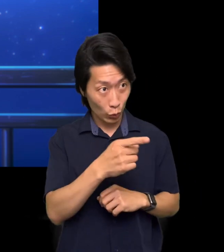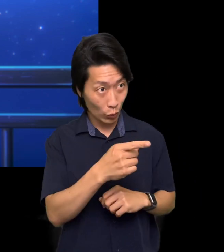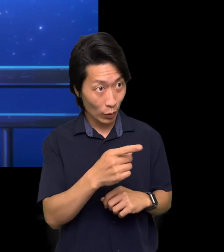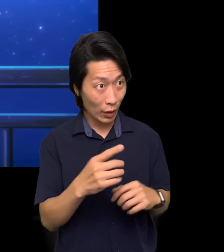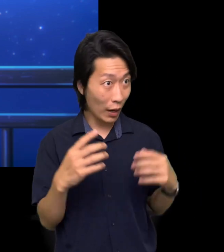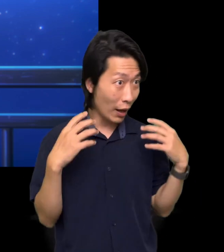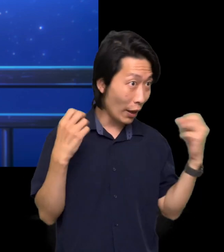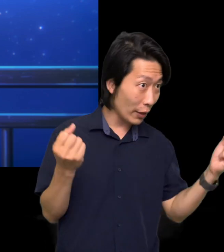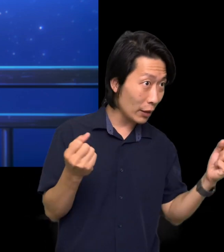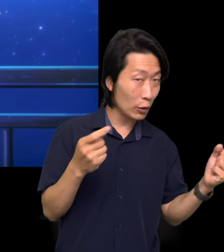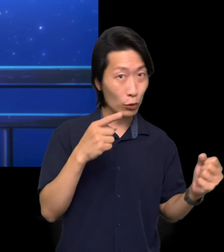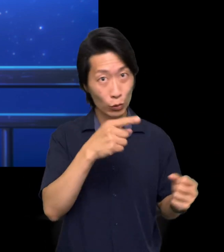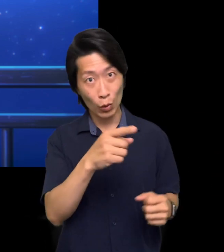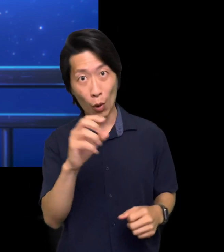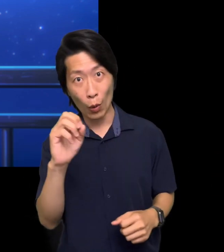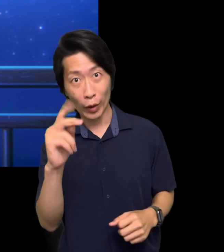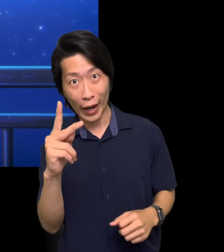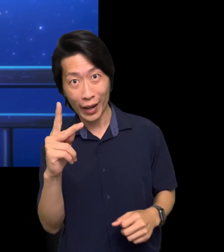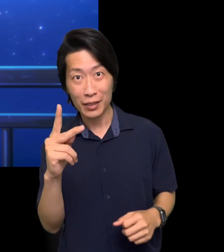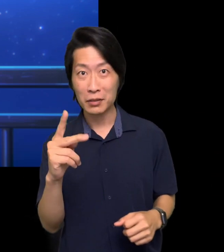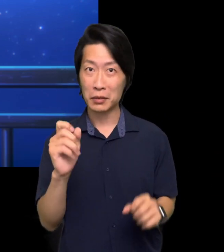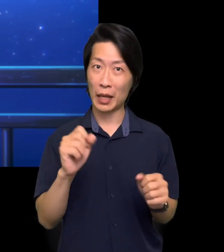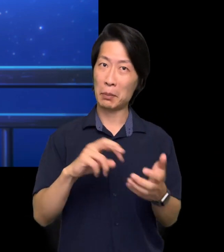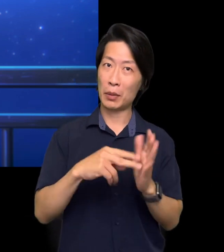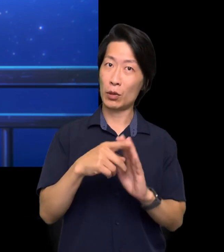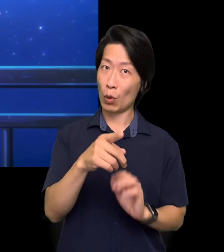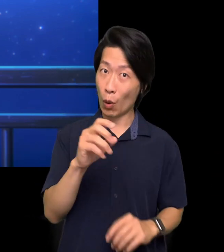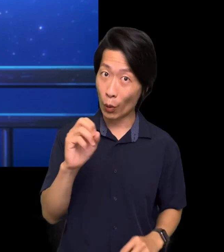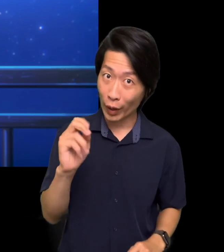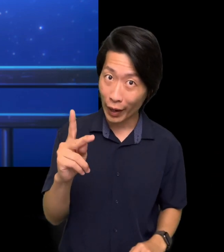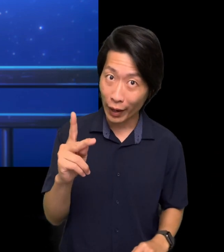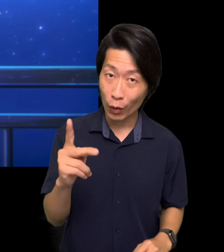お元気ですか? Are you healthy? Are you okay?